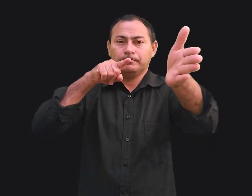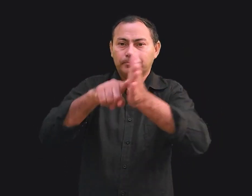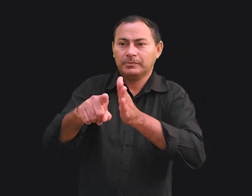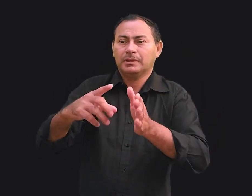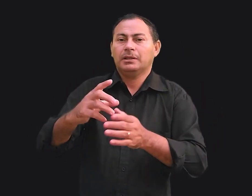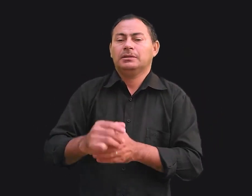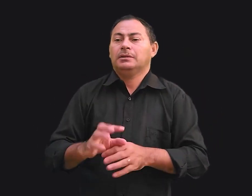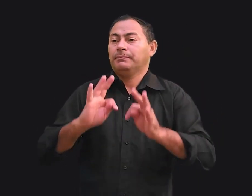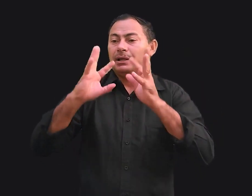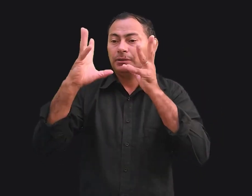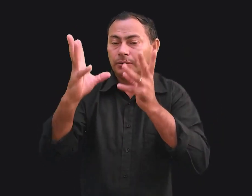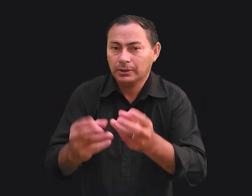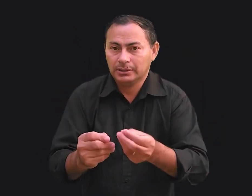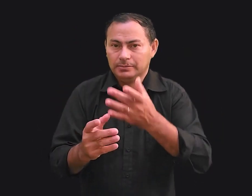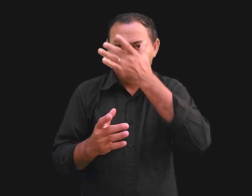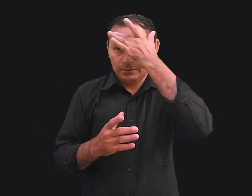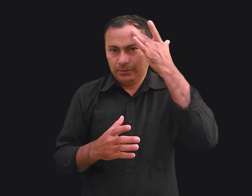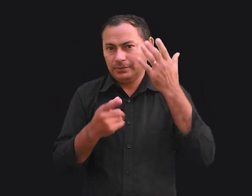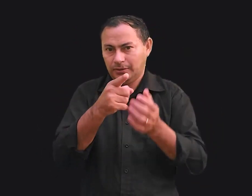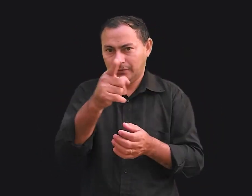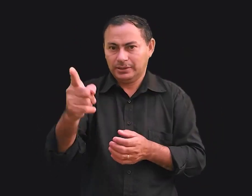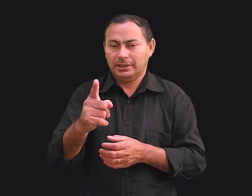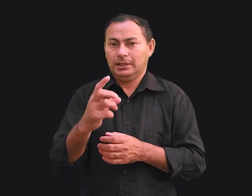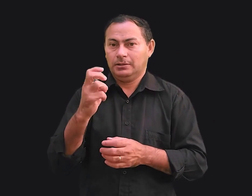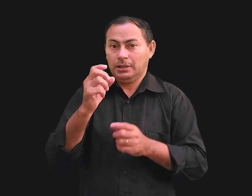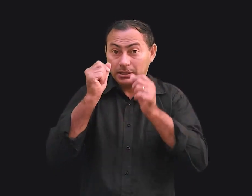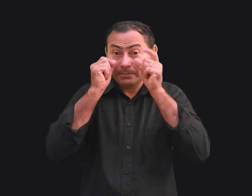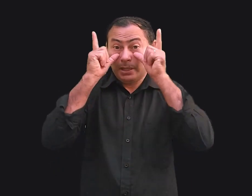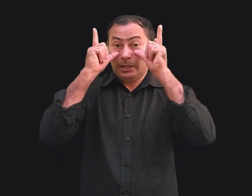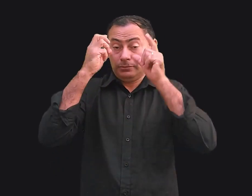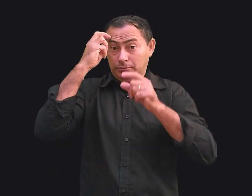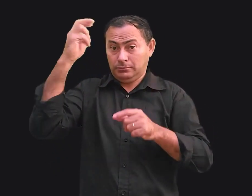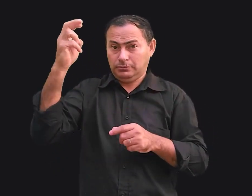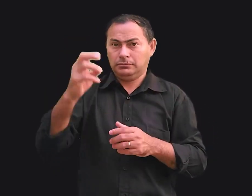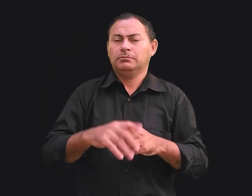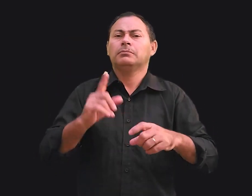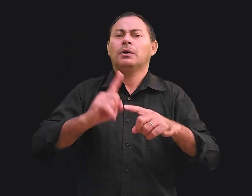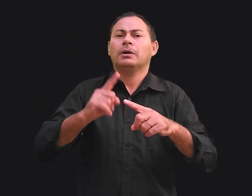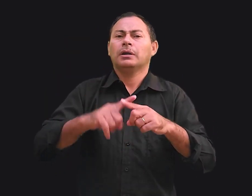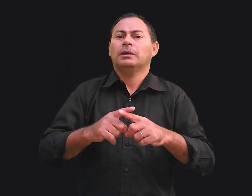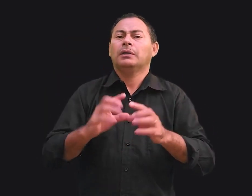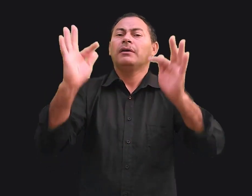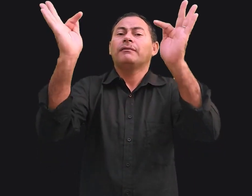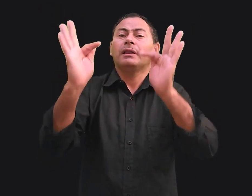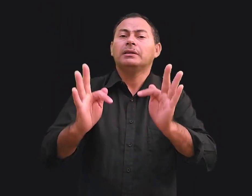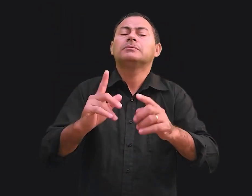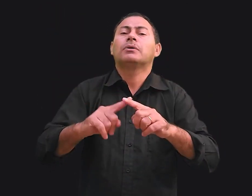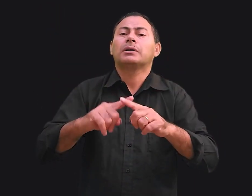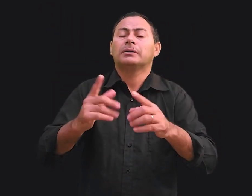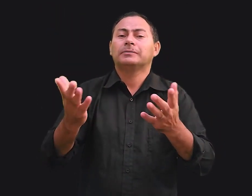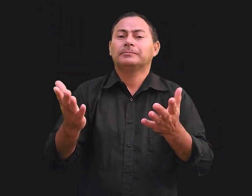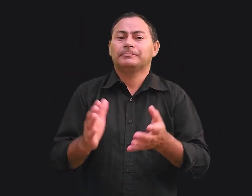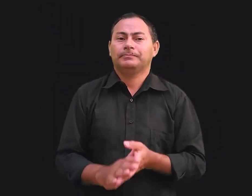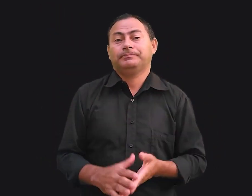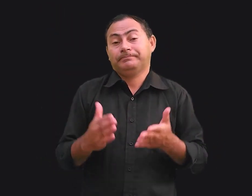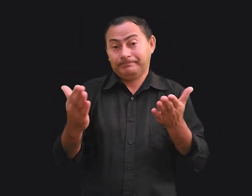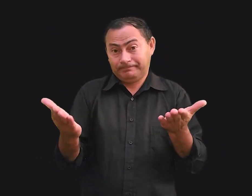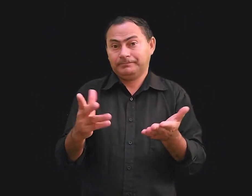pergunta dessas para todo mundo, né? Se você é tão esperto, por que não é feliz, hein?